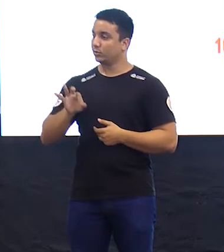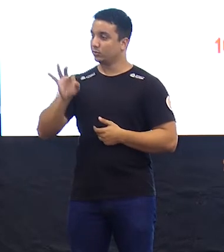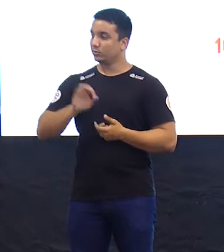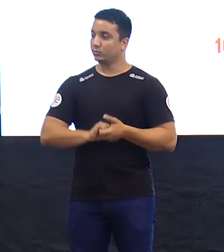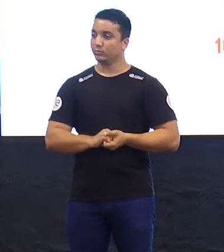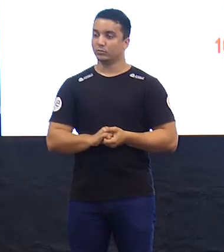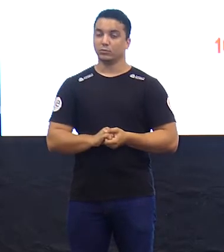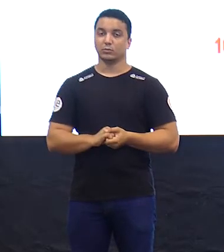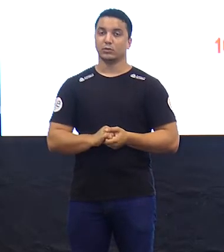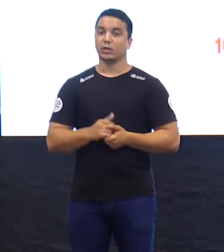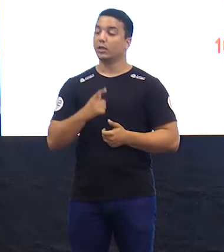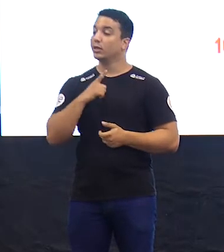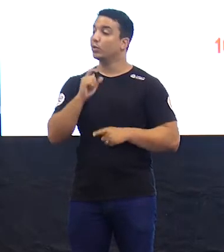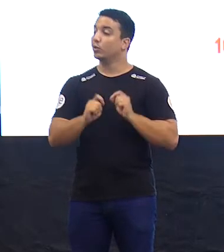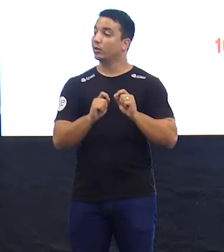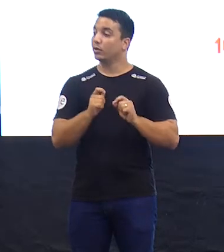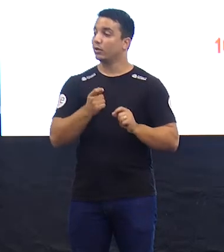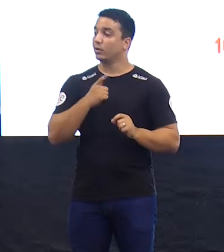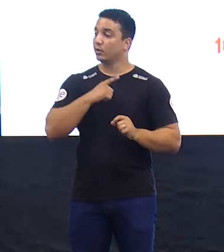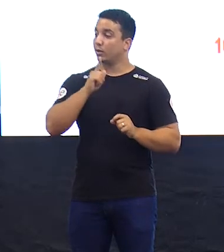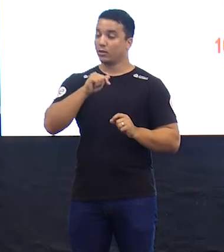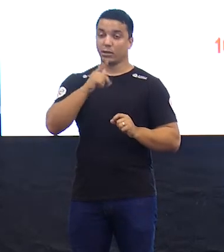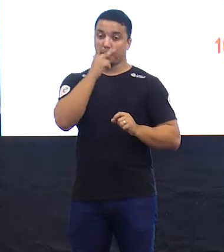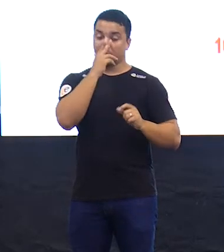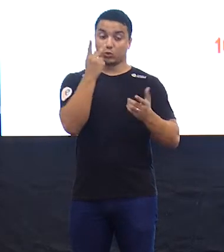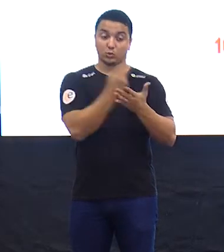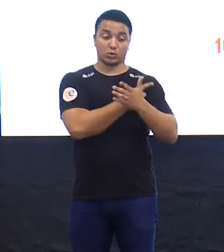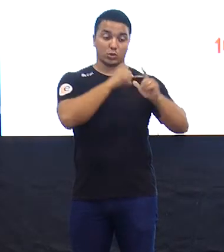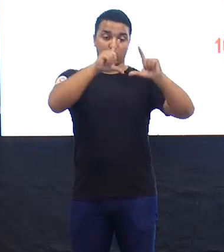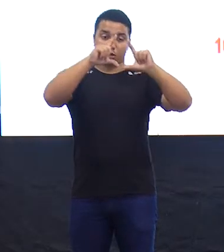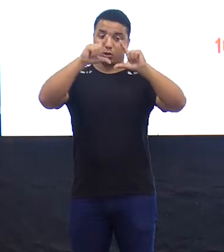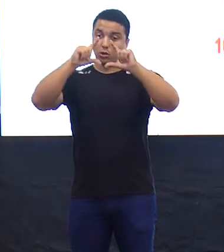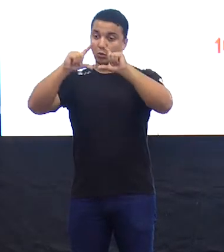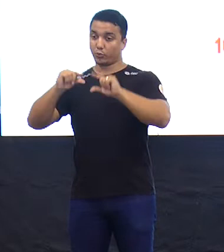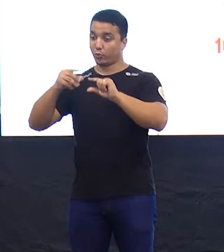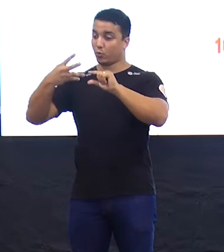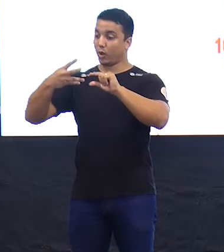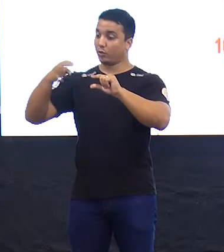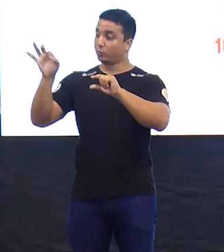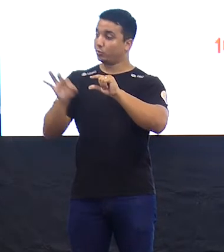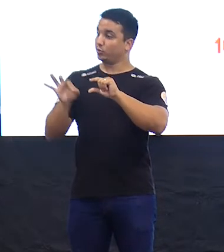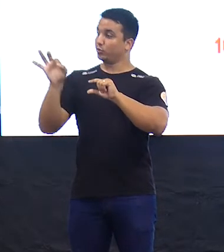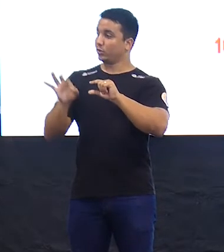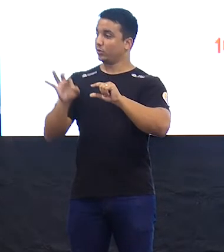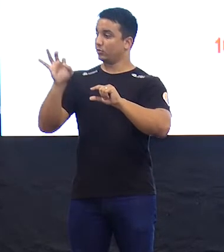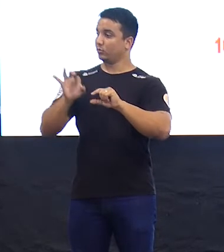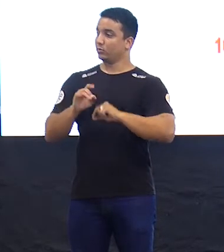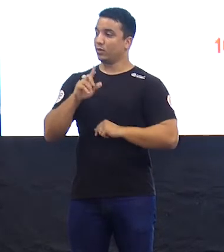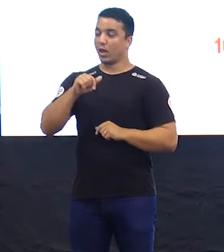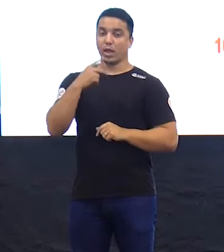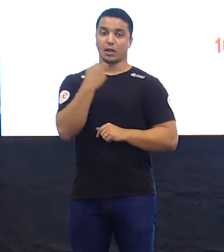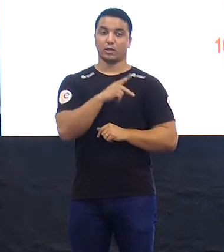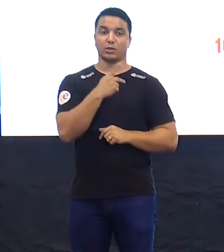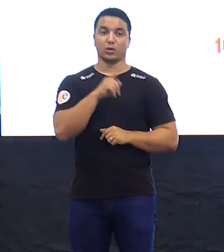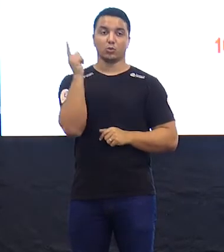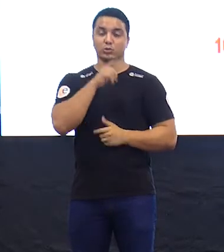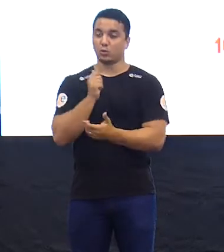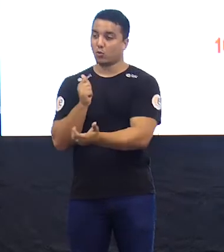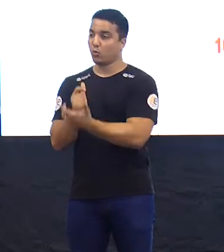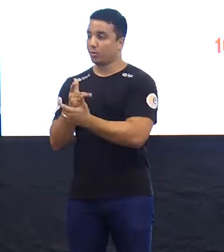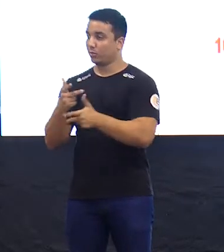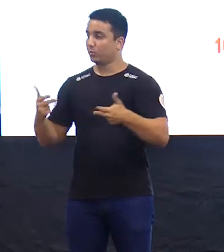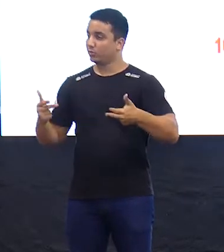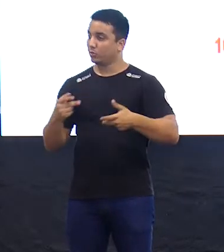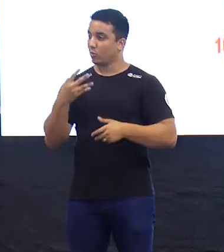4%. Então ele teve uma redução de 4% no seu poder de